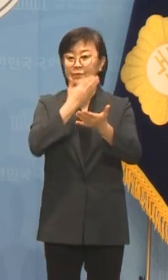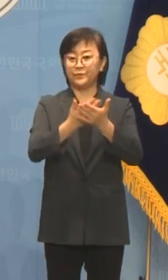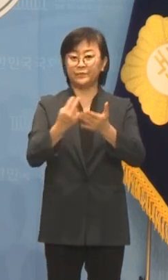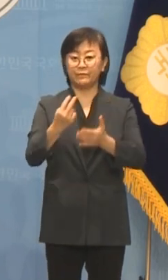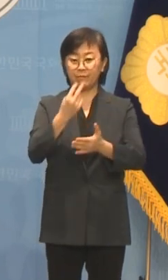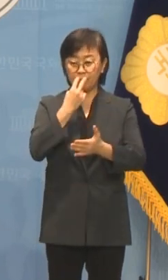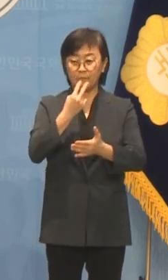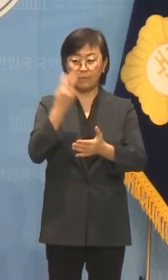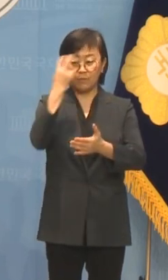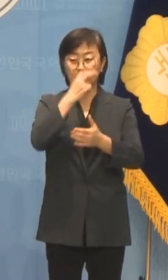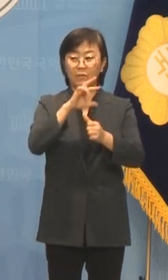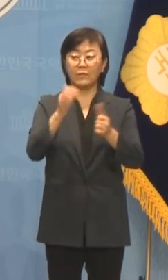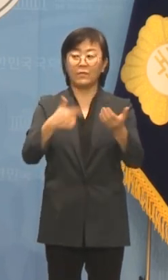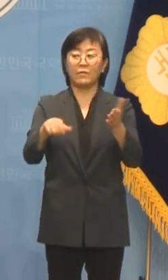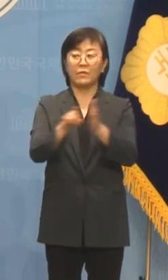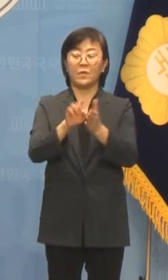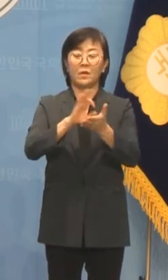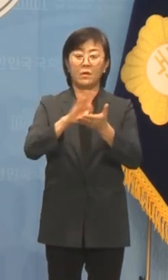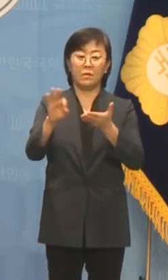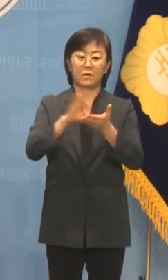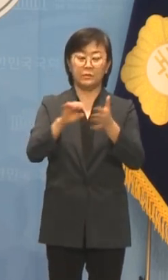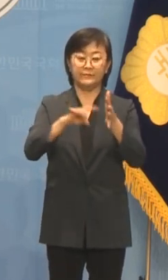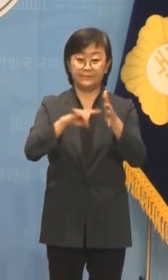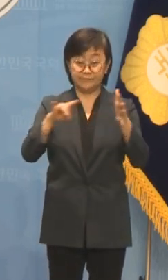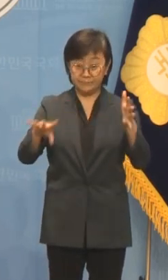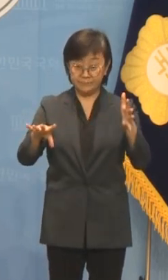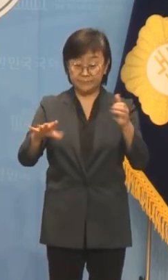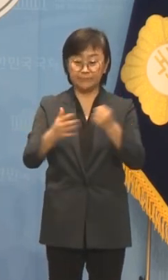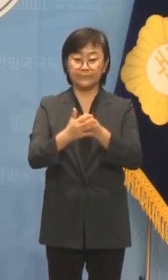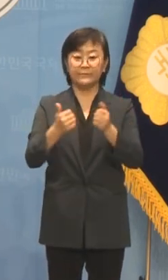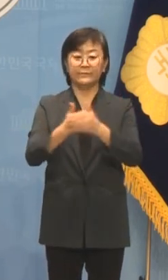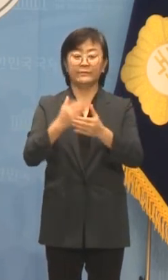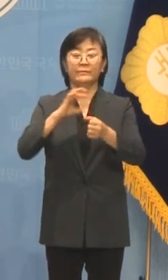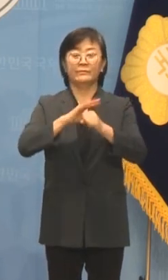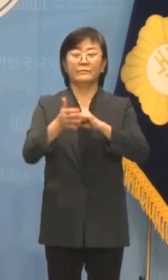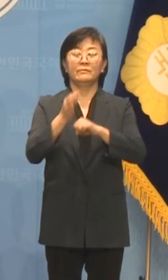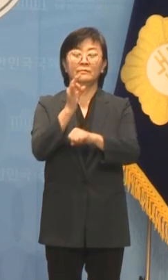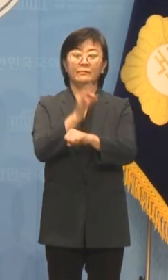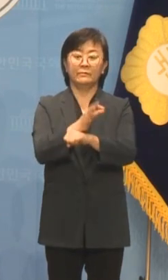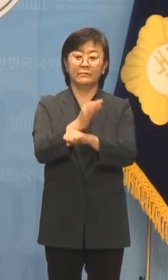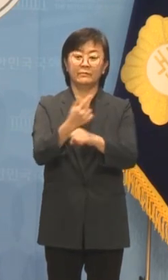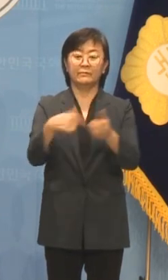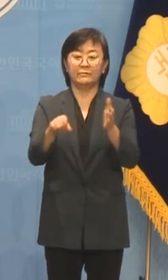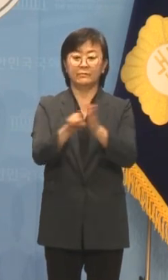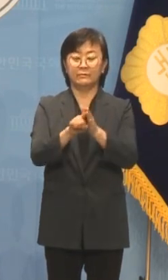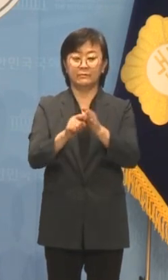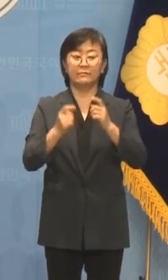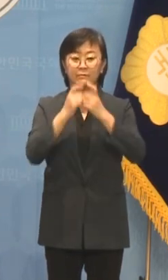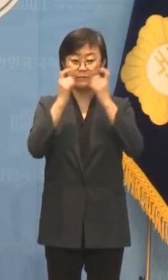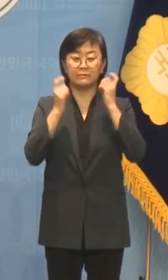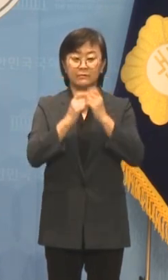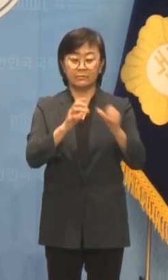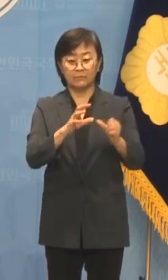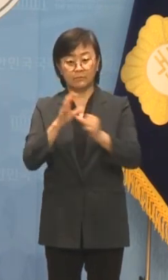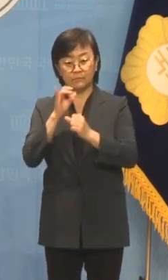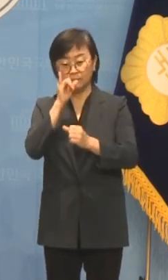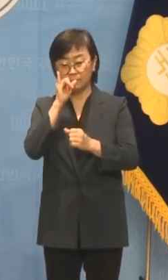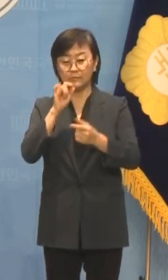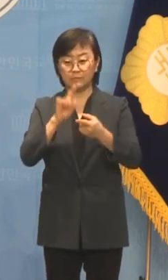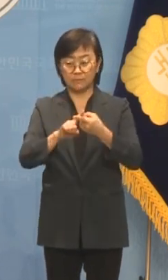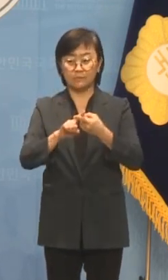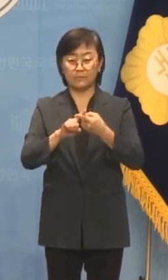생명을 지키기 위해 사용해야 할 혈세를 과일을 구입하기 위해 사적으로 유용하려 했다는